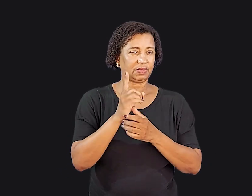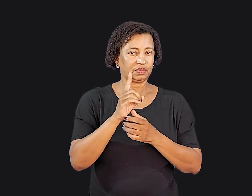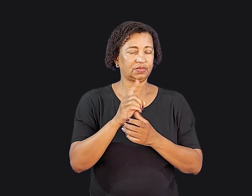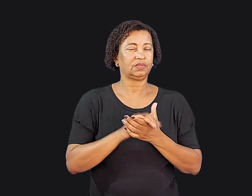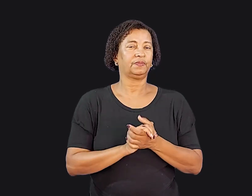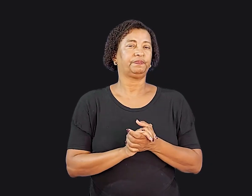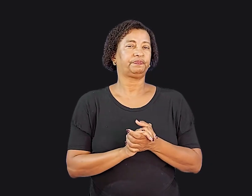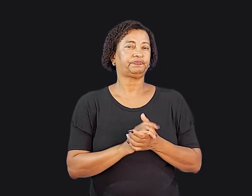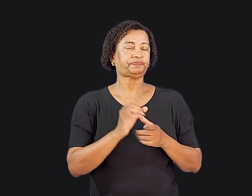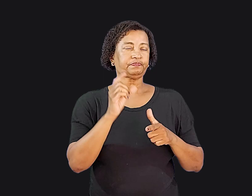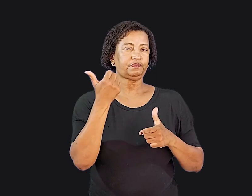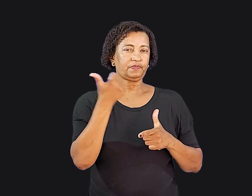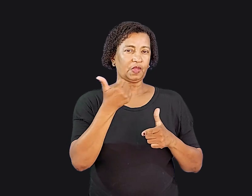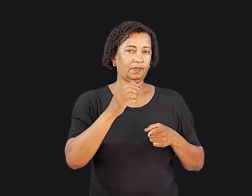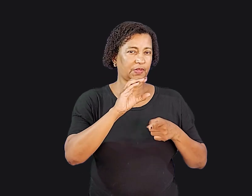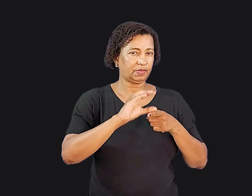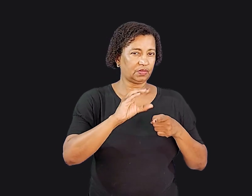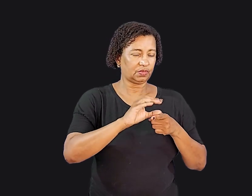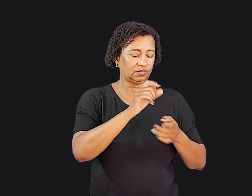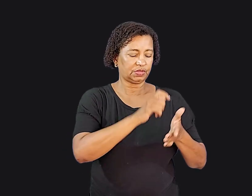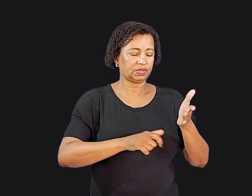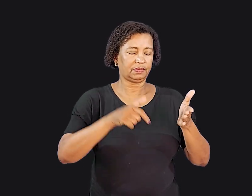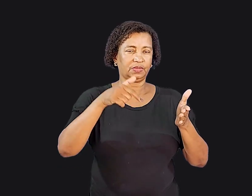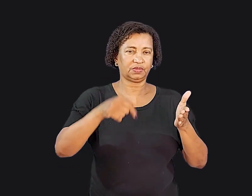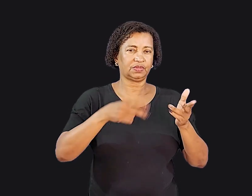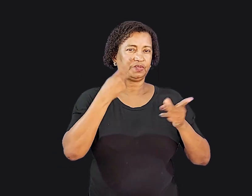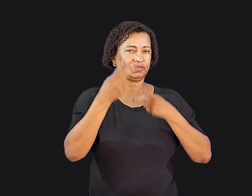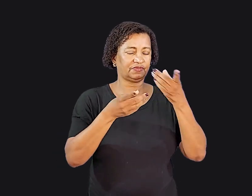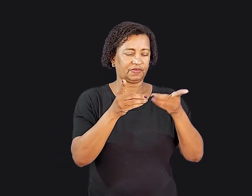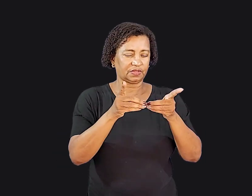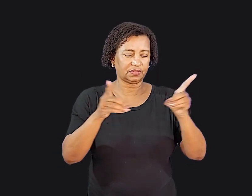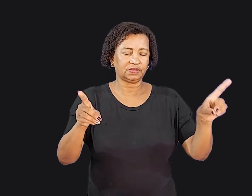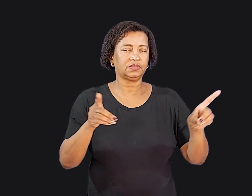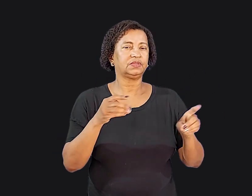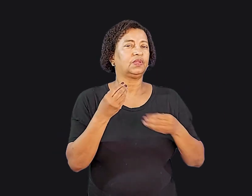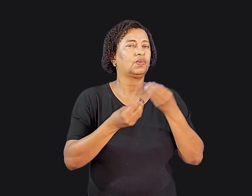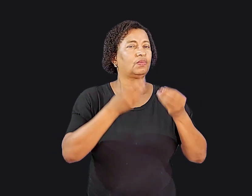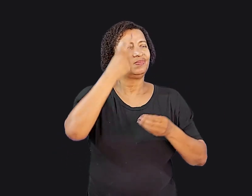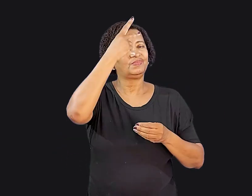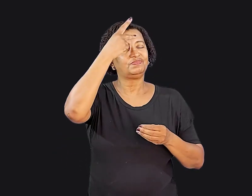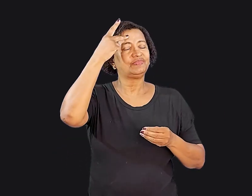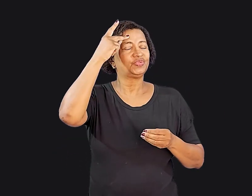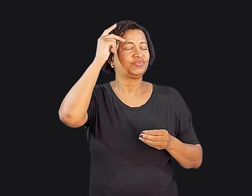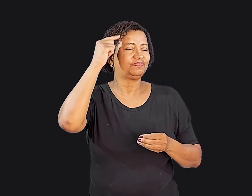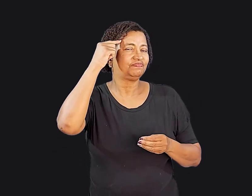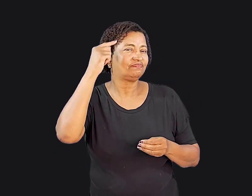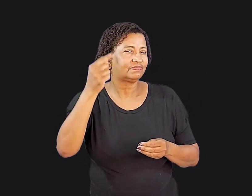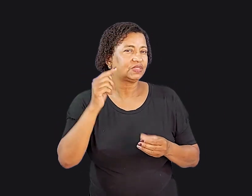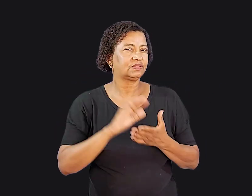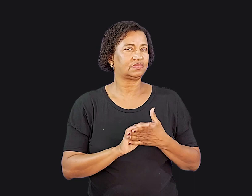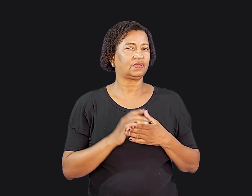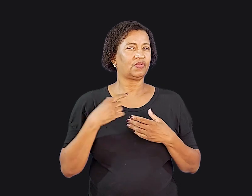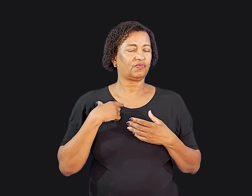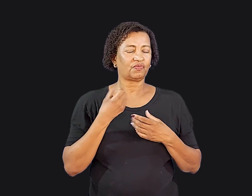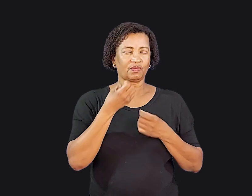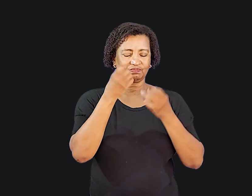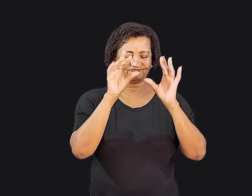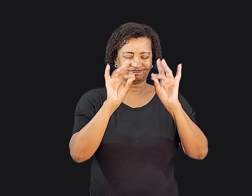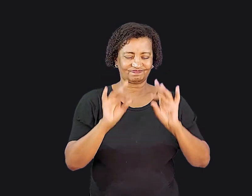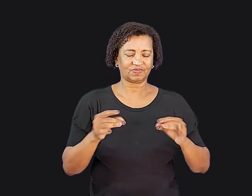o texto de 1 Coríntios capítulo 7 ensine o divórcio como alguém pode pensar. Não vou entrar em detalhes agora, mas quando